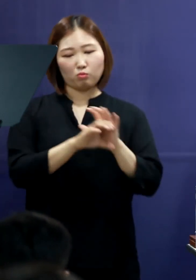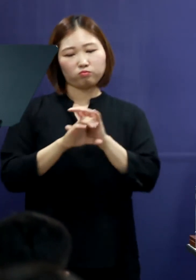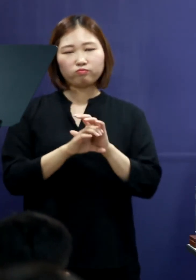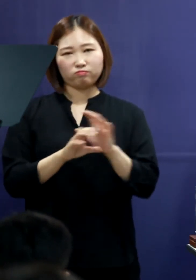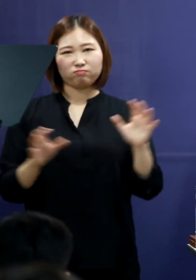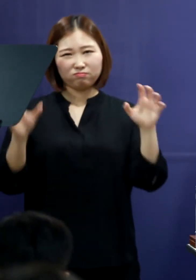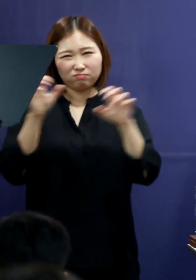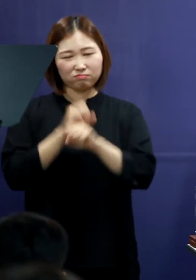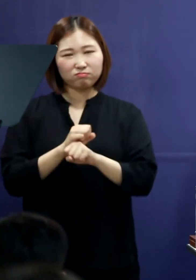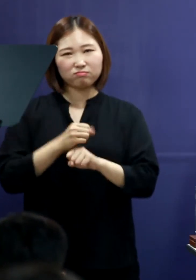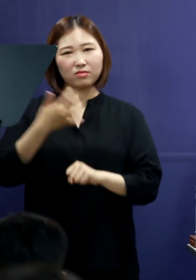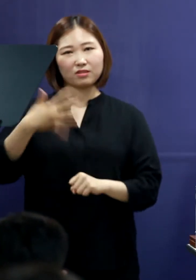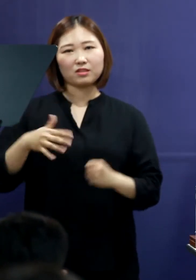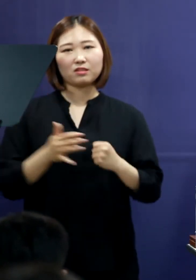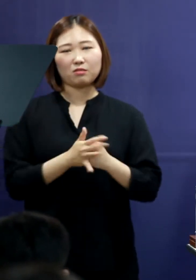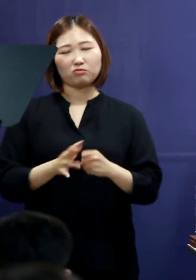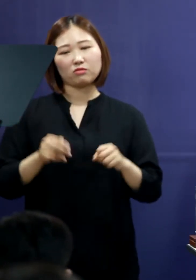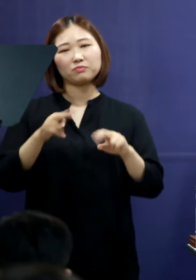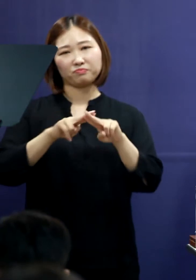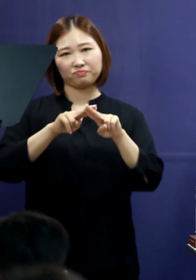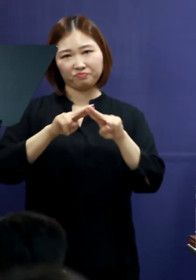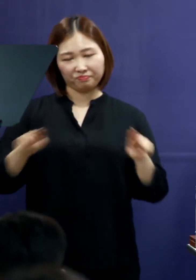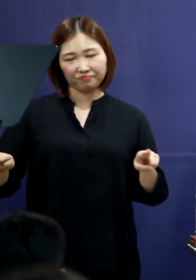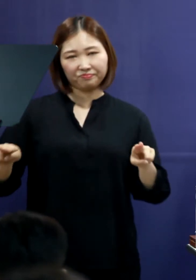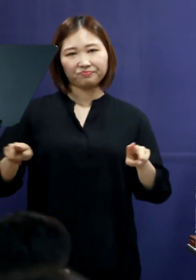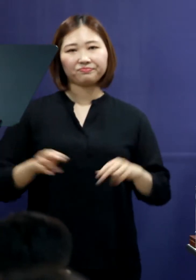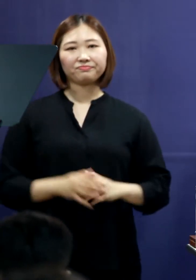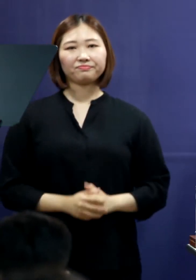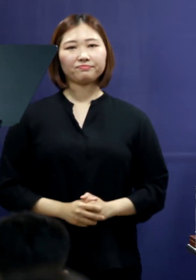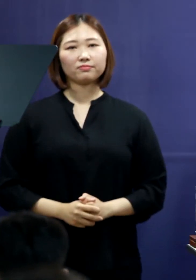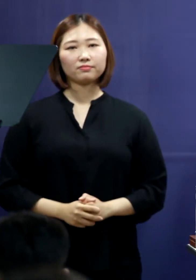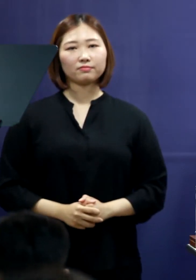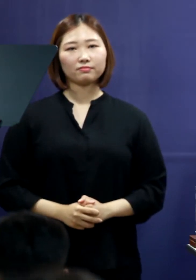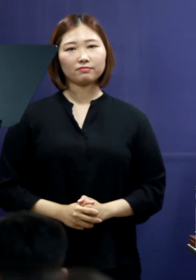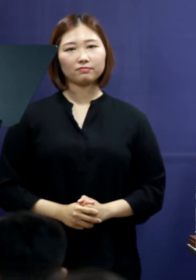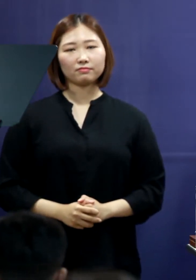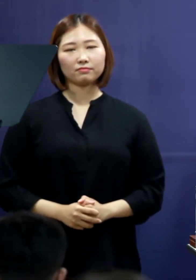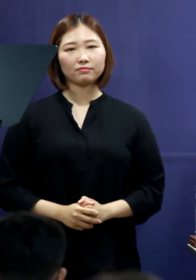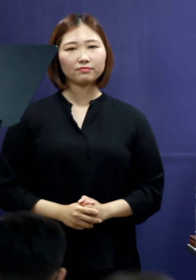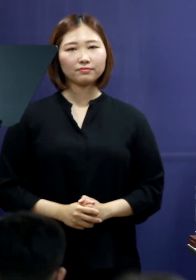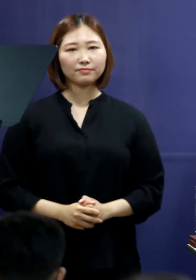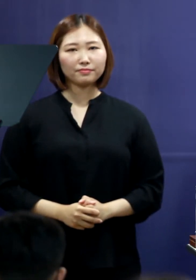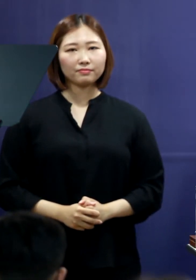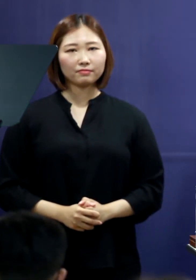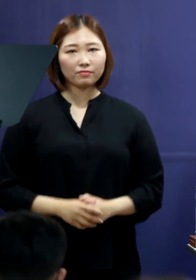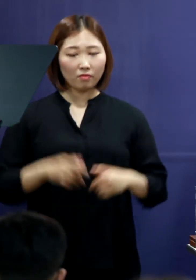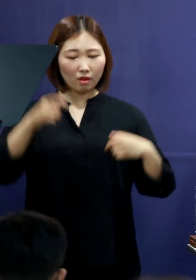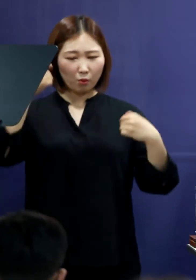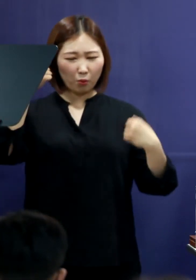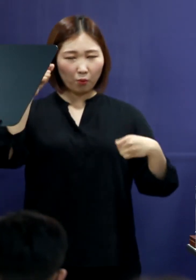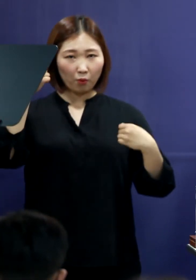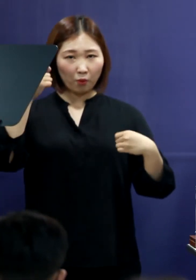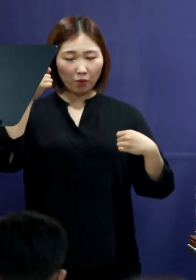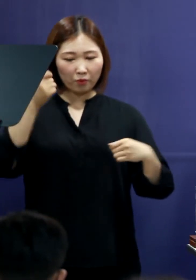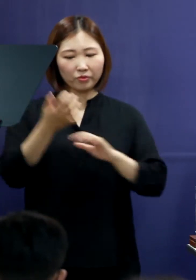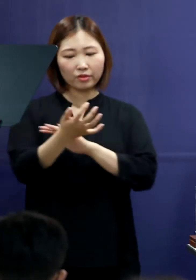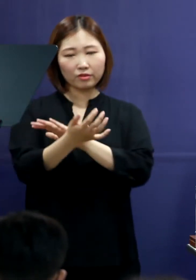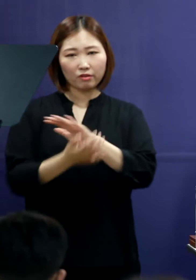공연도 좀 취소를 하기로 했습니다. 이 공연을 앞두고 관람객